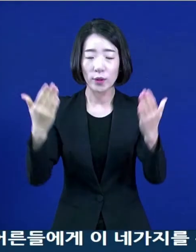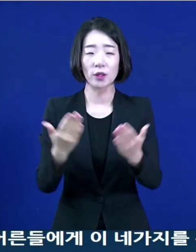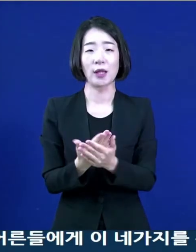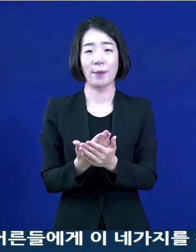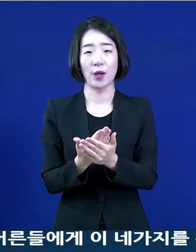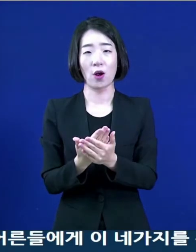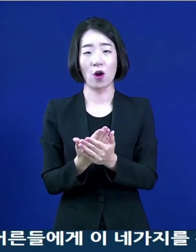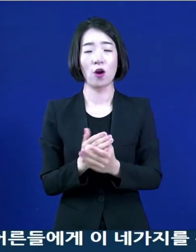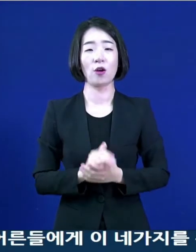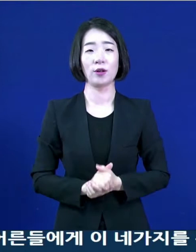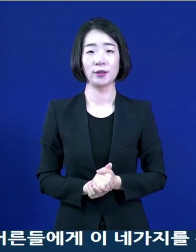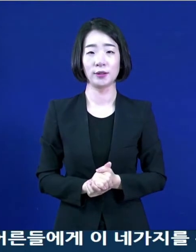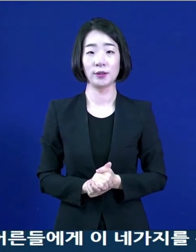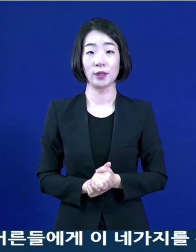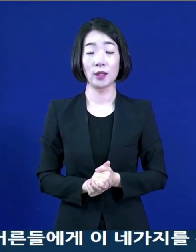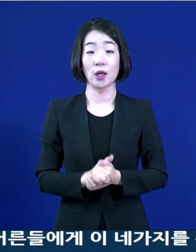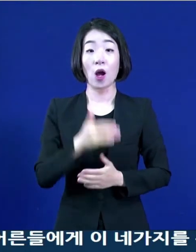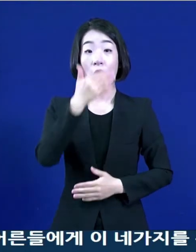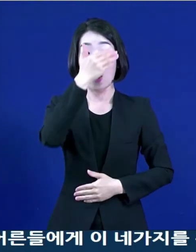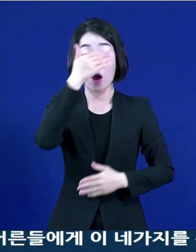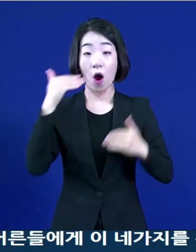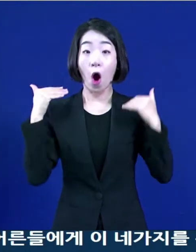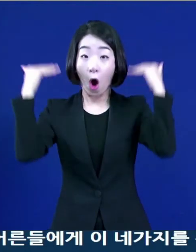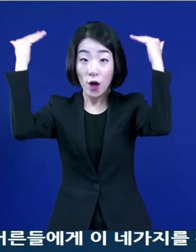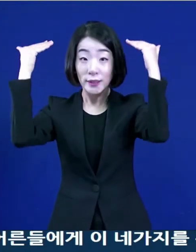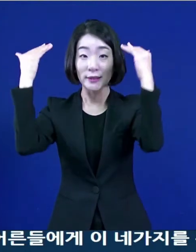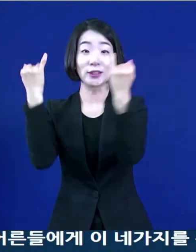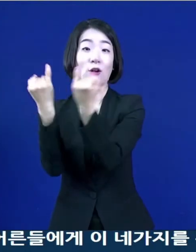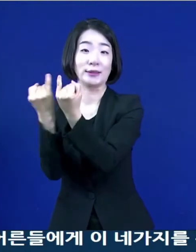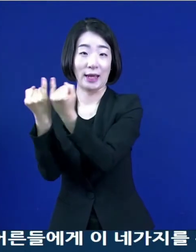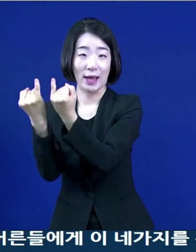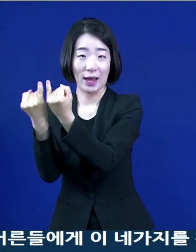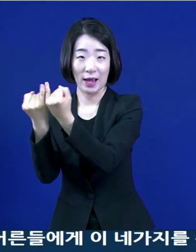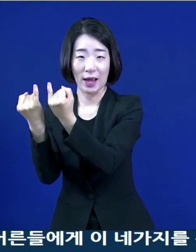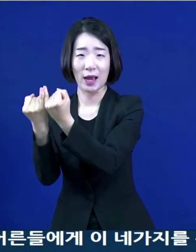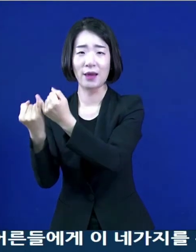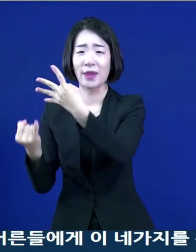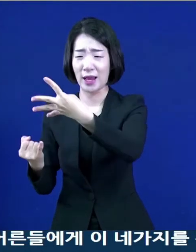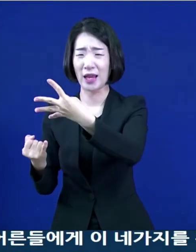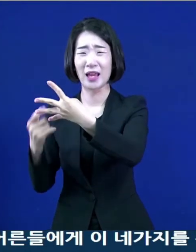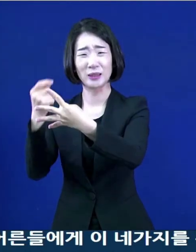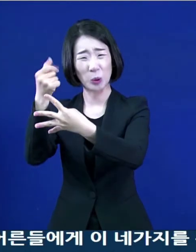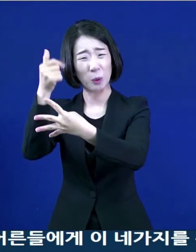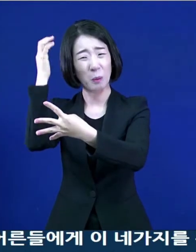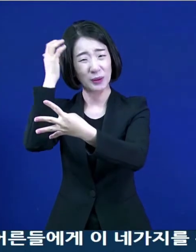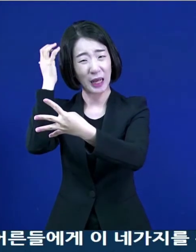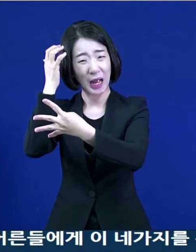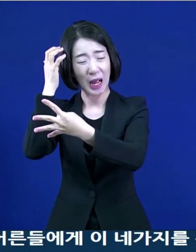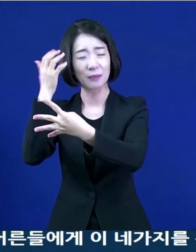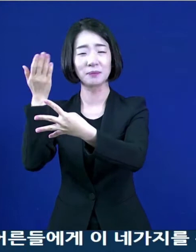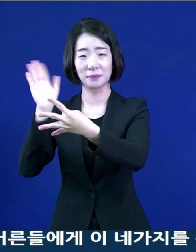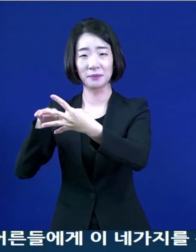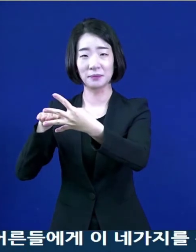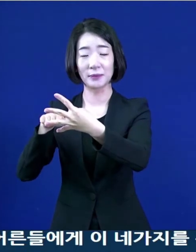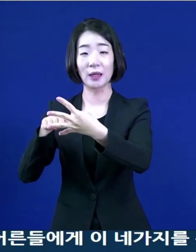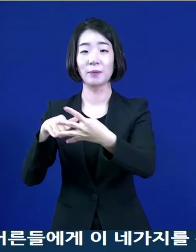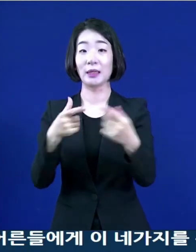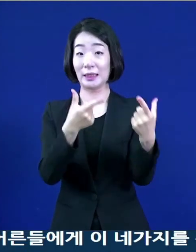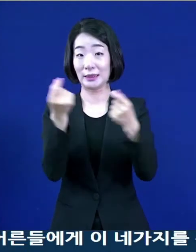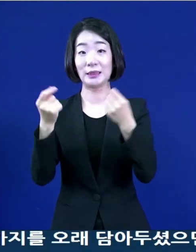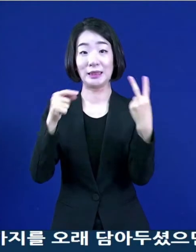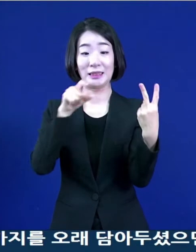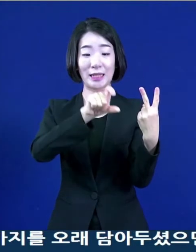되겠죠. 여자 어른들도 네 가지를 얘기하는데 이건 더 복잡합니다. 더 복잡한데 3절 같이